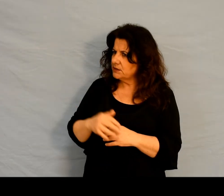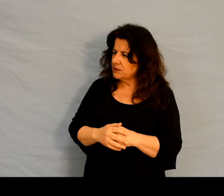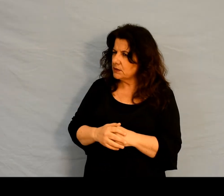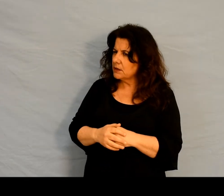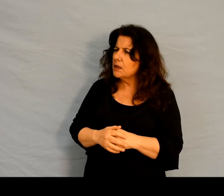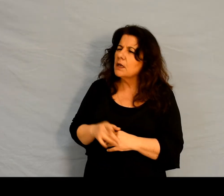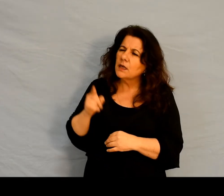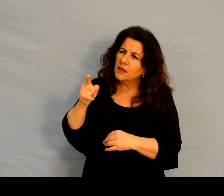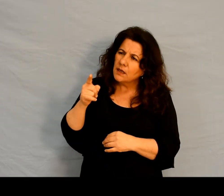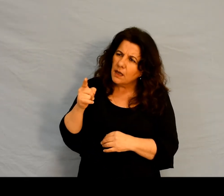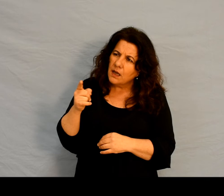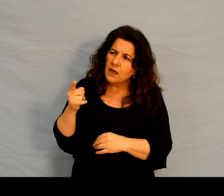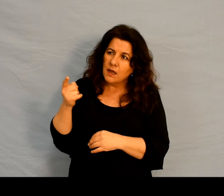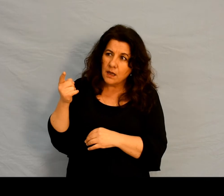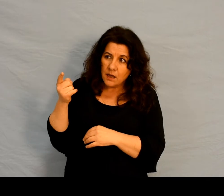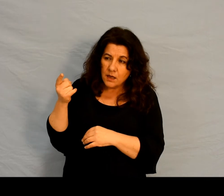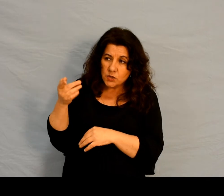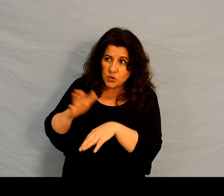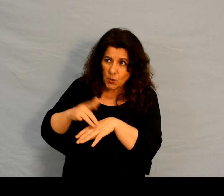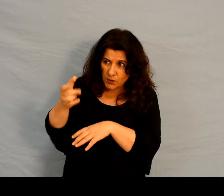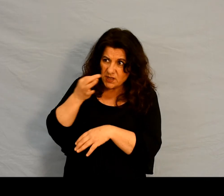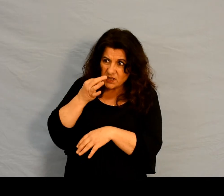Comment se fait-il qu'à présent il voit ?»